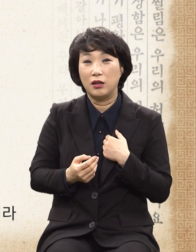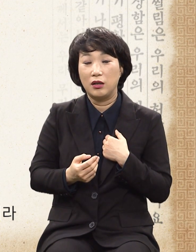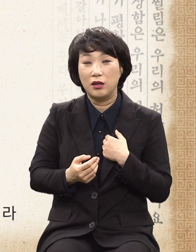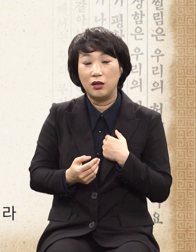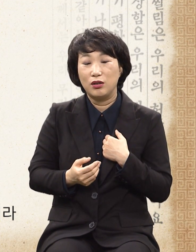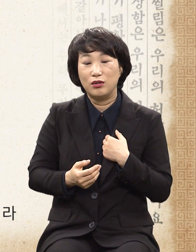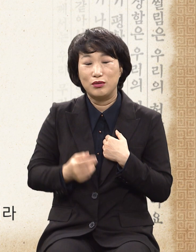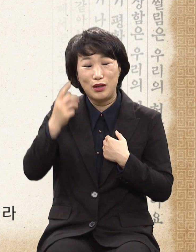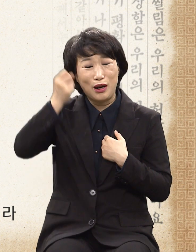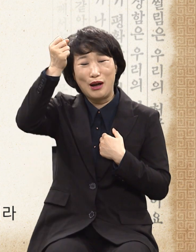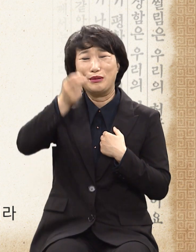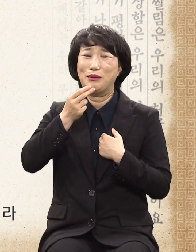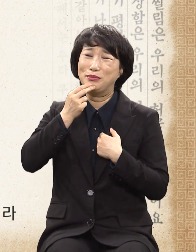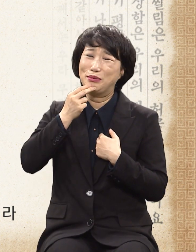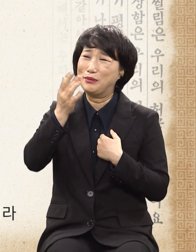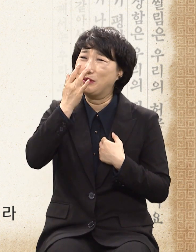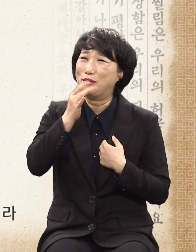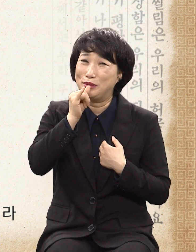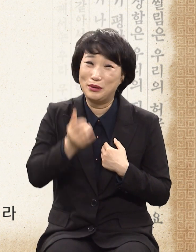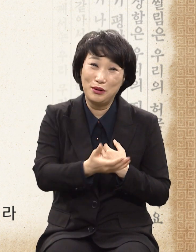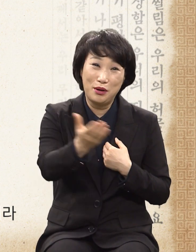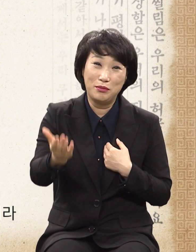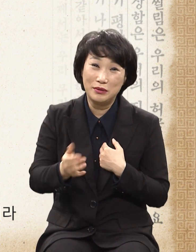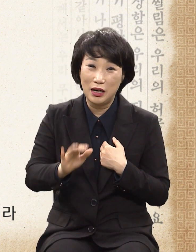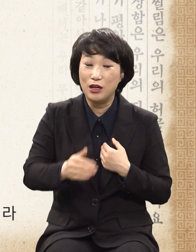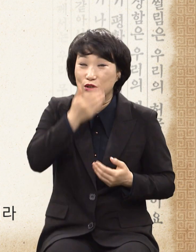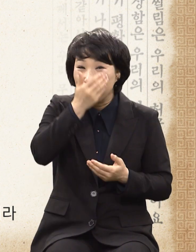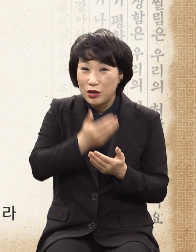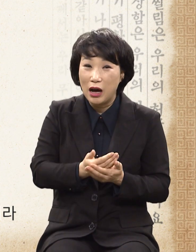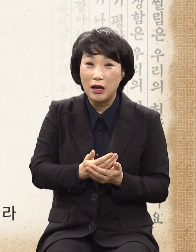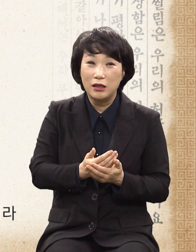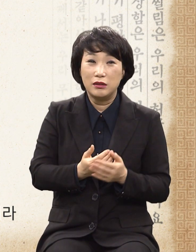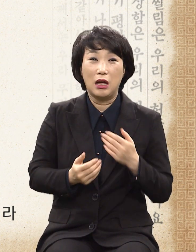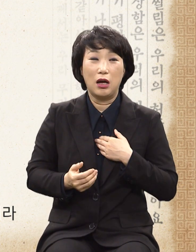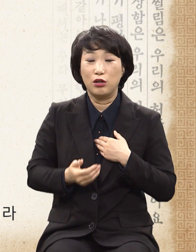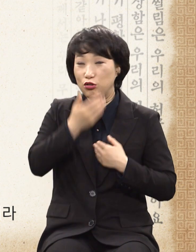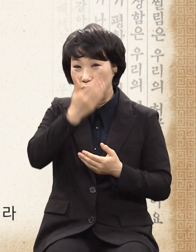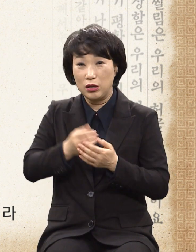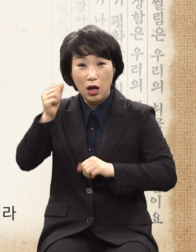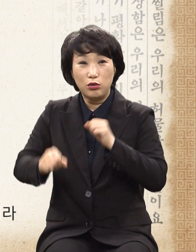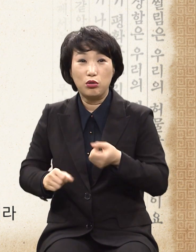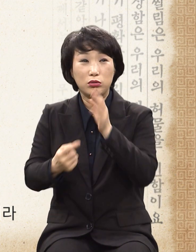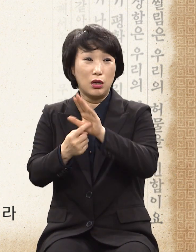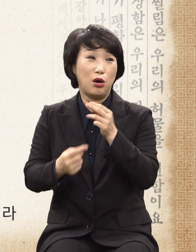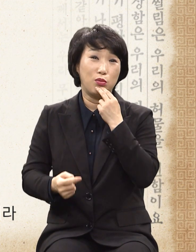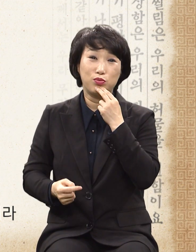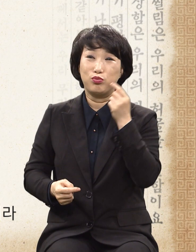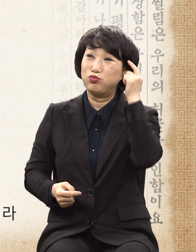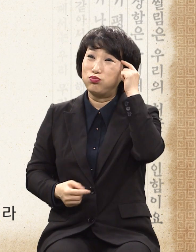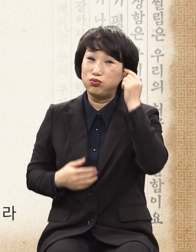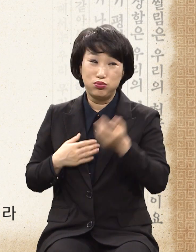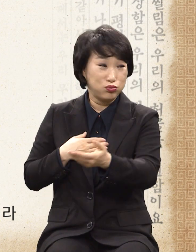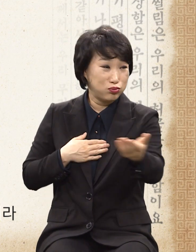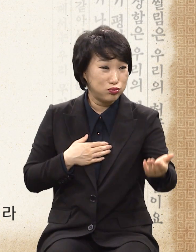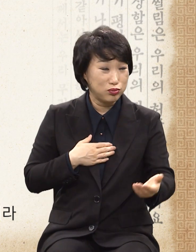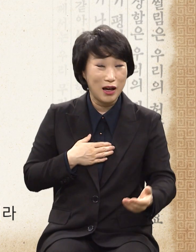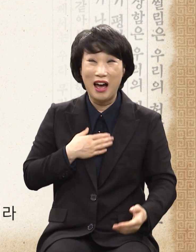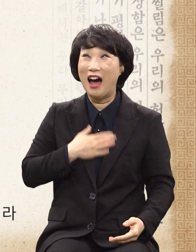못해. 값진 것을 값진 행동을 못해. 왜 그러느냐?